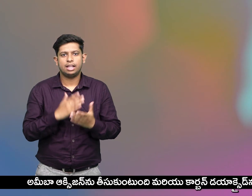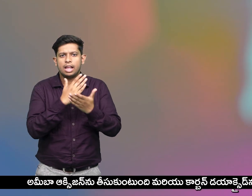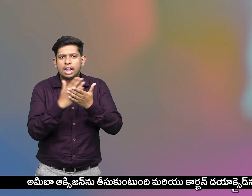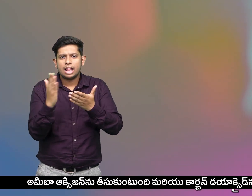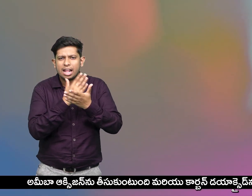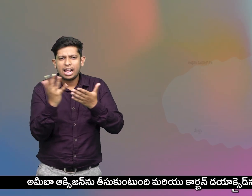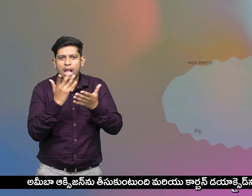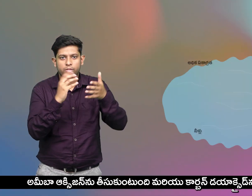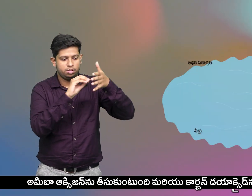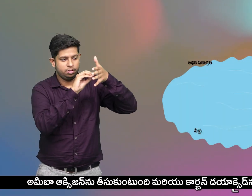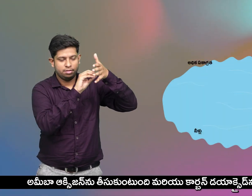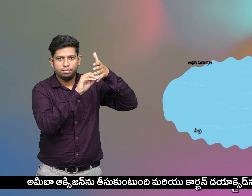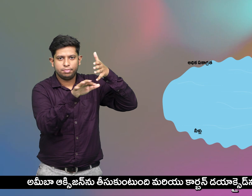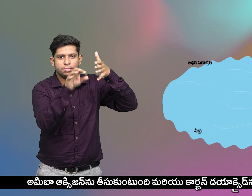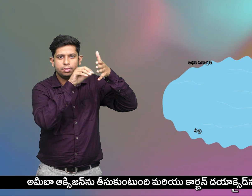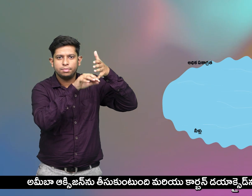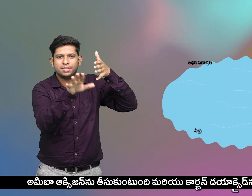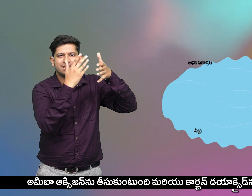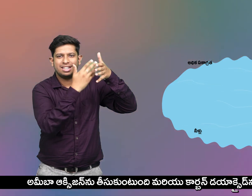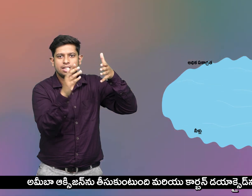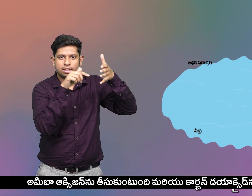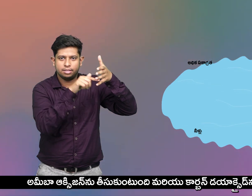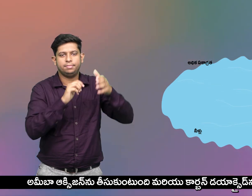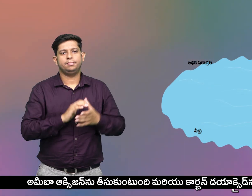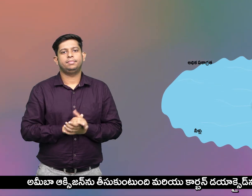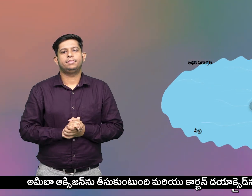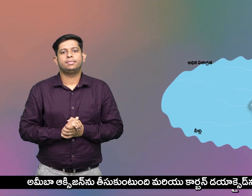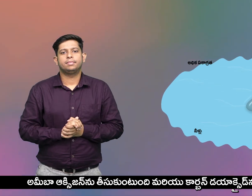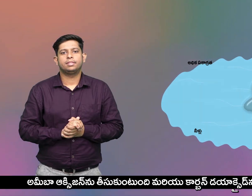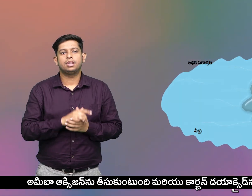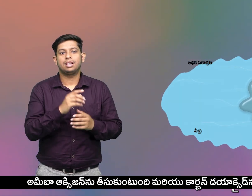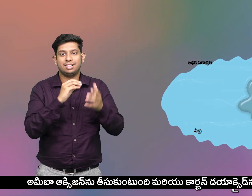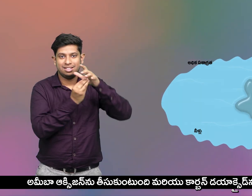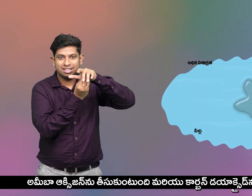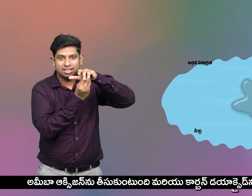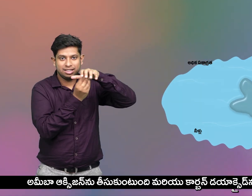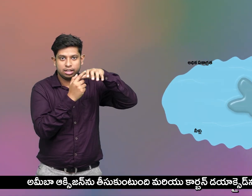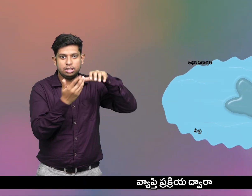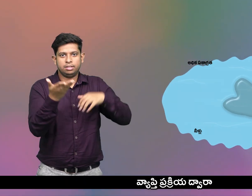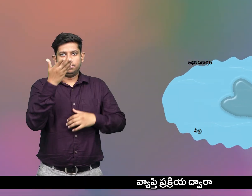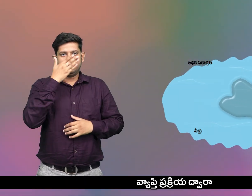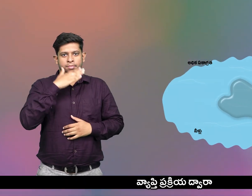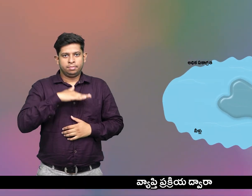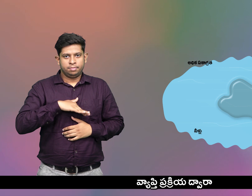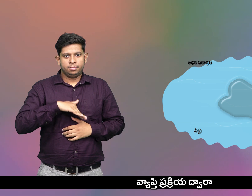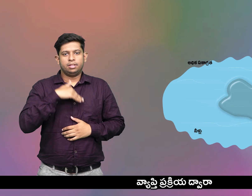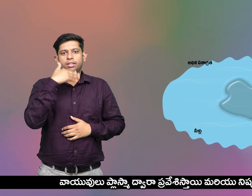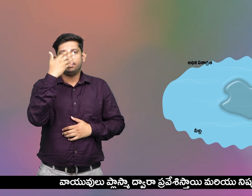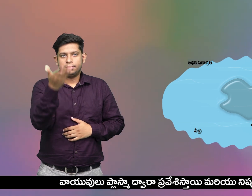అమీబా ఆక్సిజన్ను తీసుకుంటుంది మరియు కార్బన్ డయాక్సైడ్ను విడుదల చేస్తుంది. వ్యాప్తి ప్రక్రియ ద్వారా